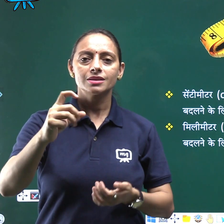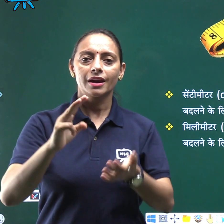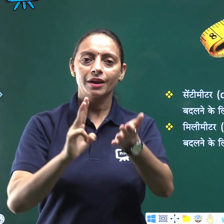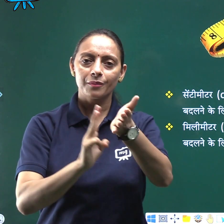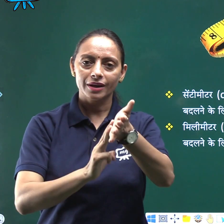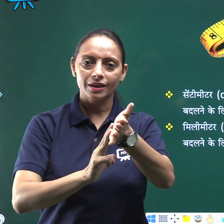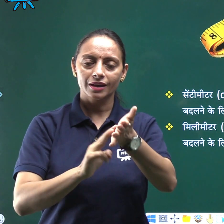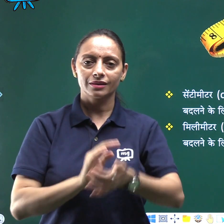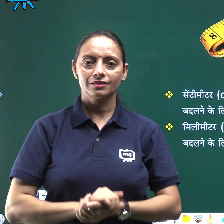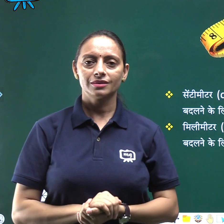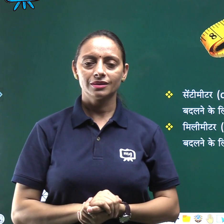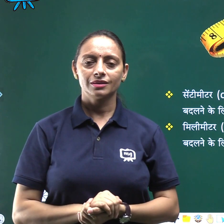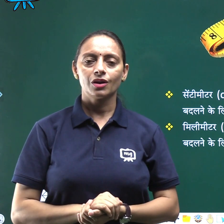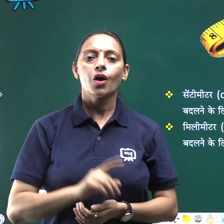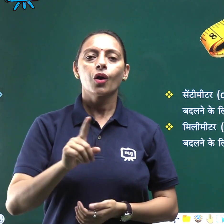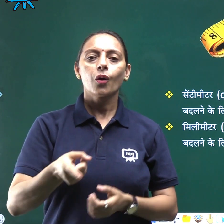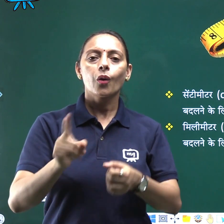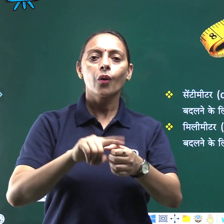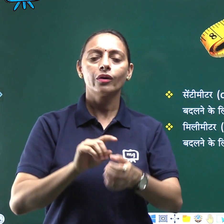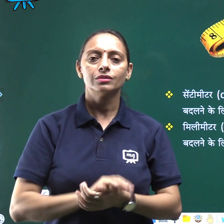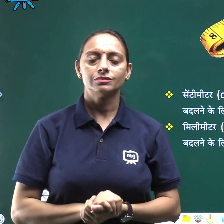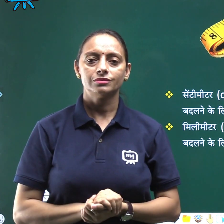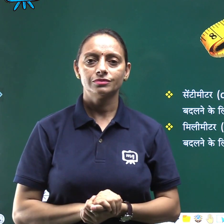सेंटीमीटर को